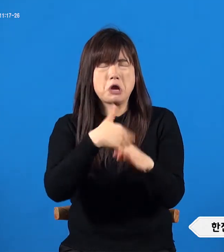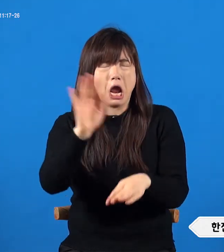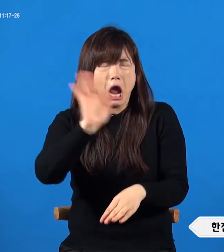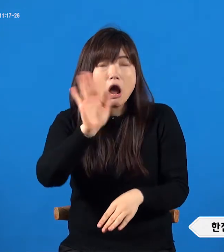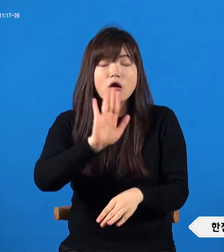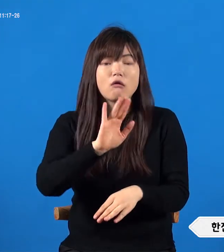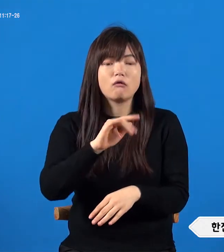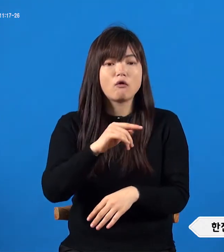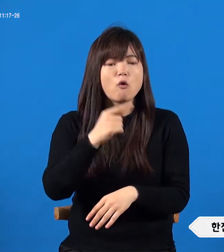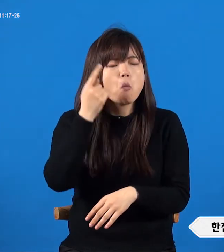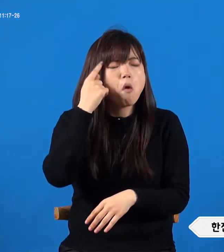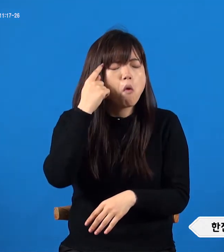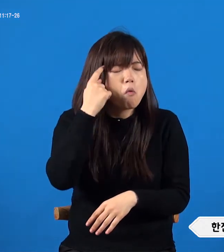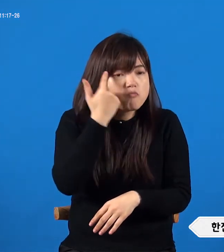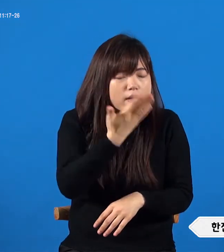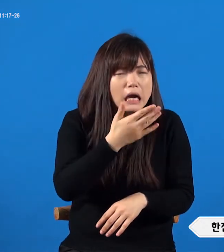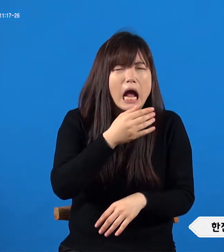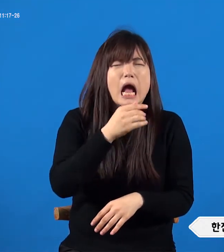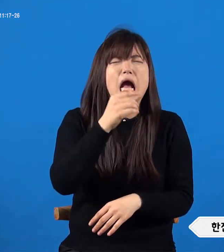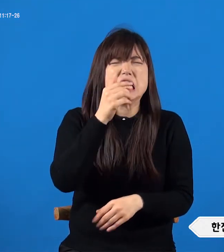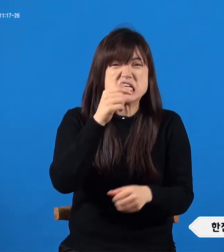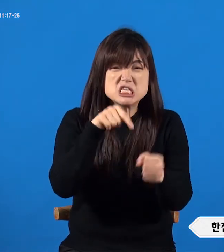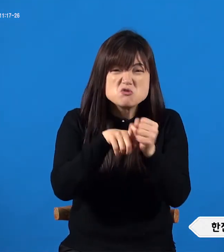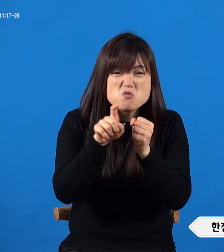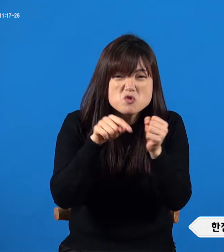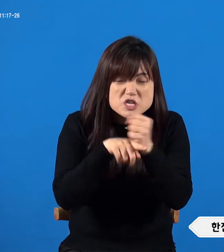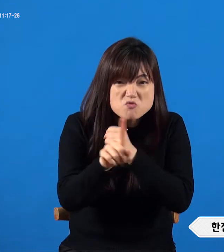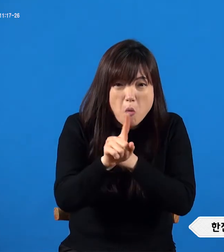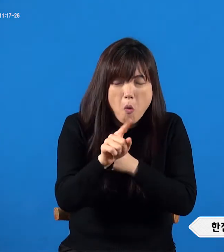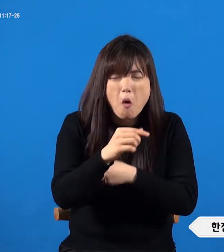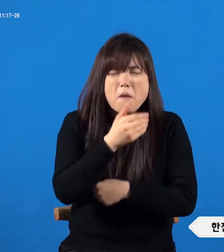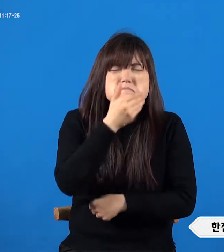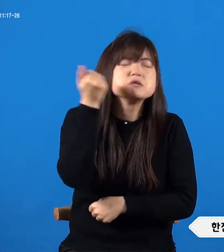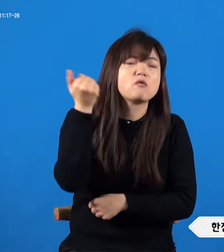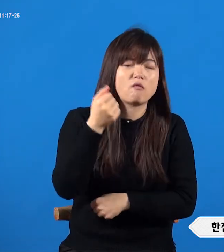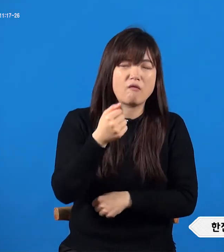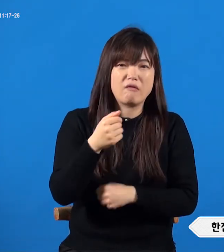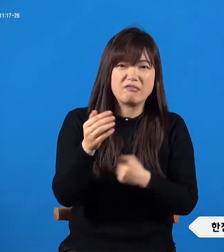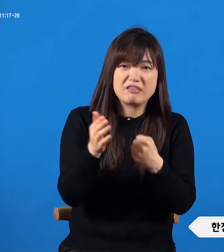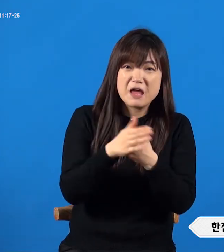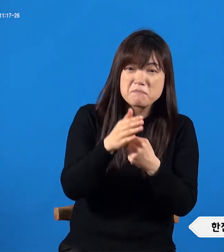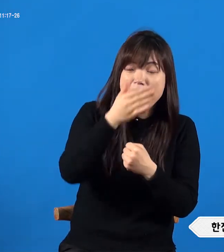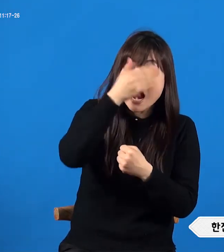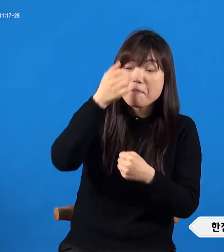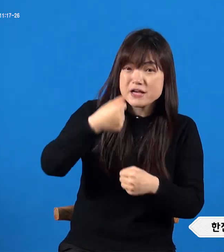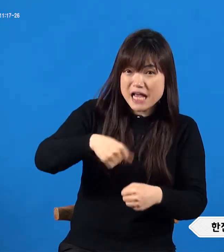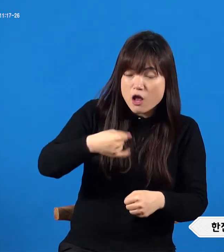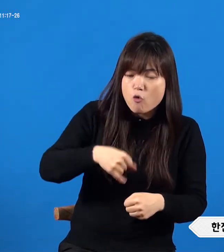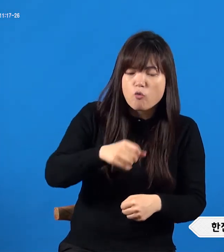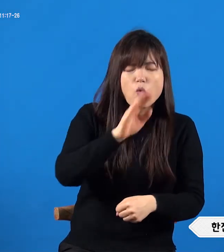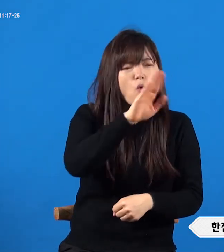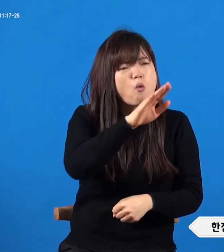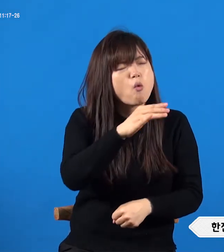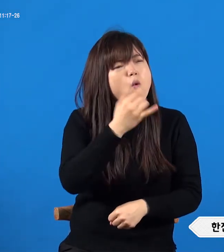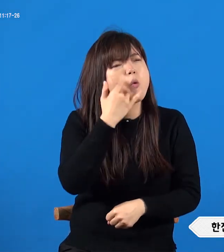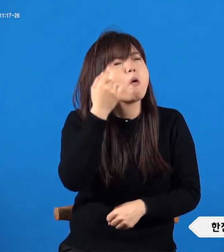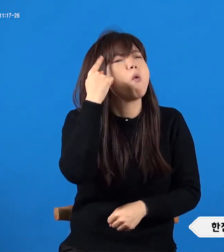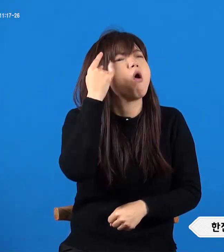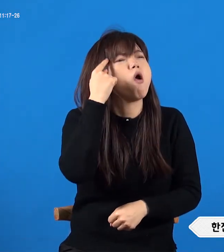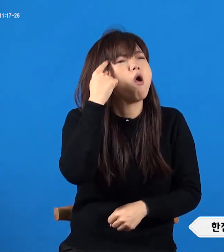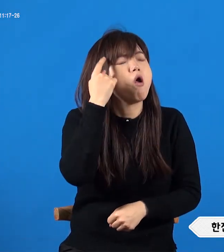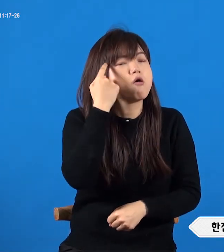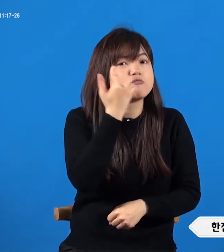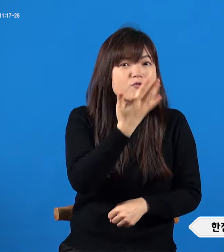하십니다. 보니까 단단히 삐졌습니다. 자녀들이 엄마 왜 그러세요? 왜 그러세요?